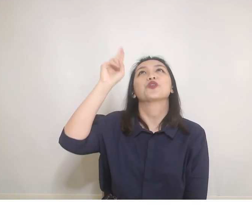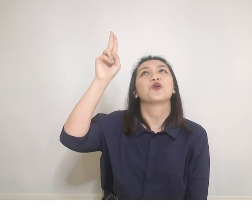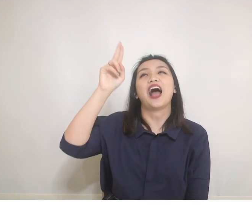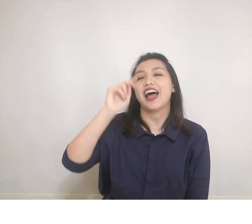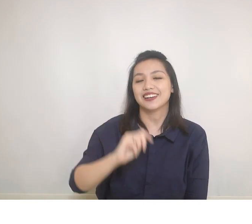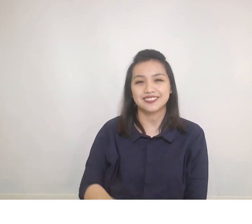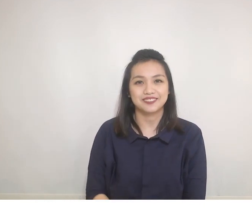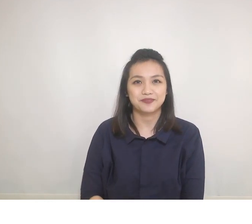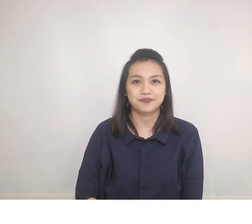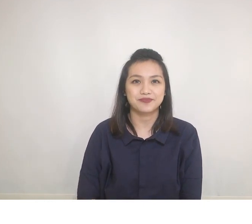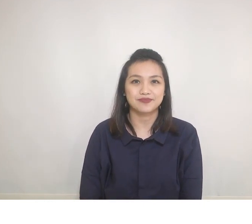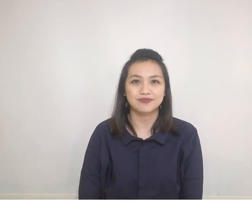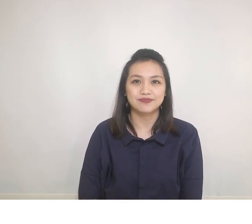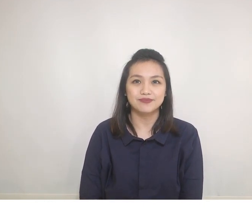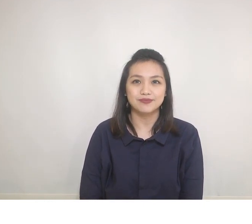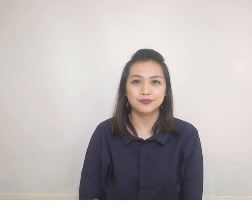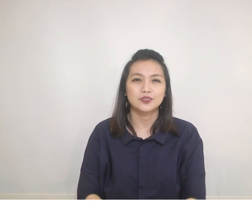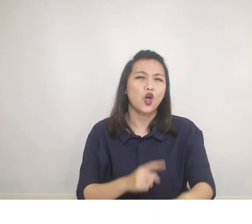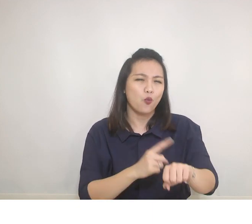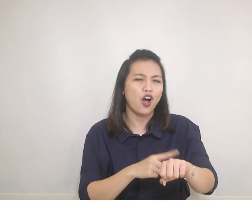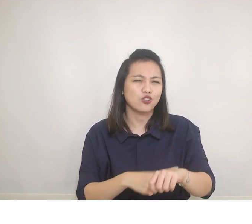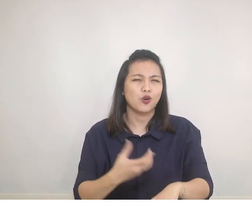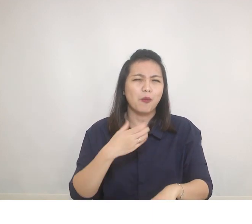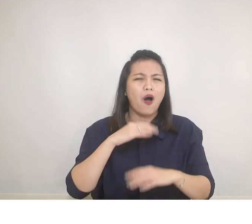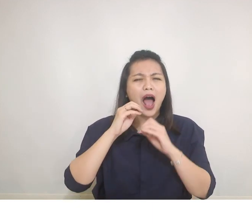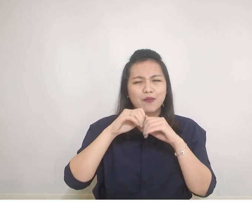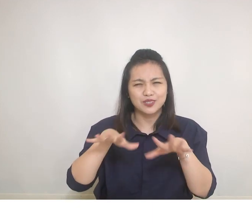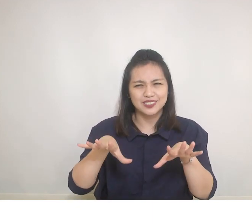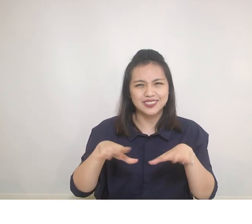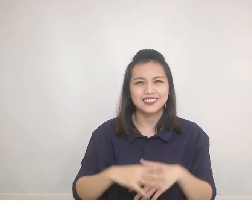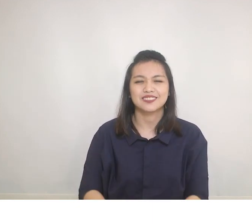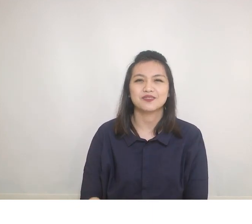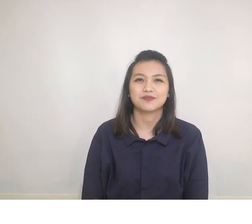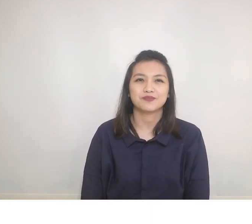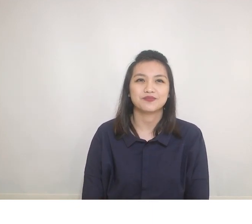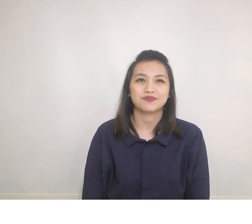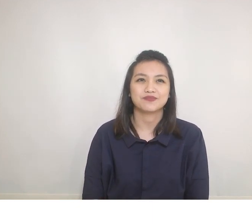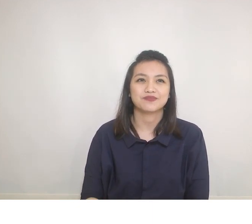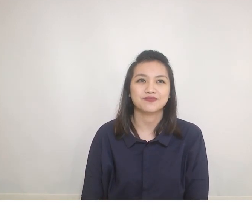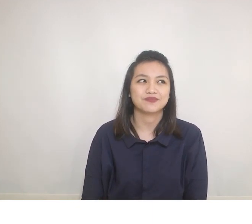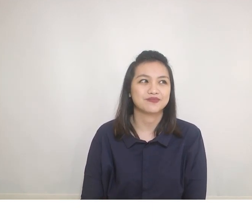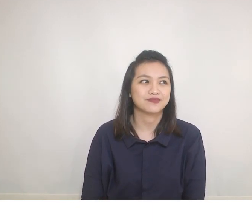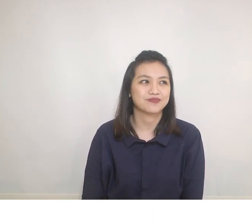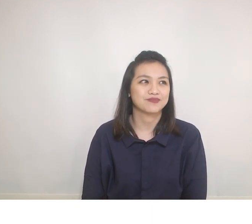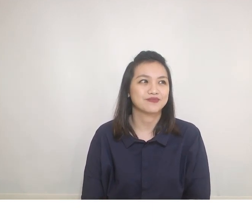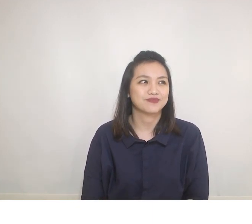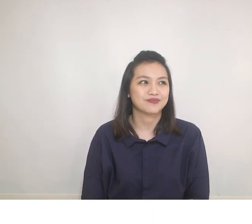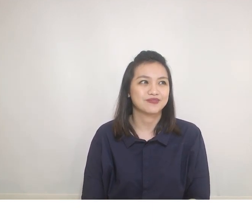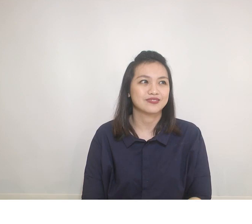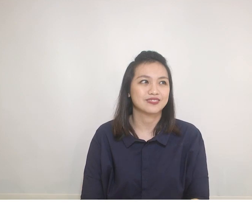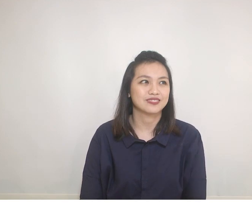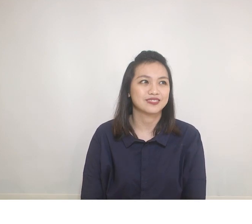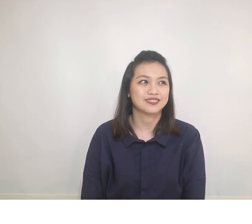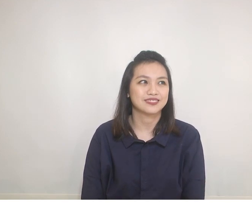Mari kita tundukkan kepala. Saat ini saya mau berdoa untuk setiap orang yang punya karier maupun punya kerjaan, agar mereka